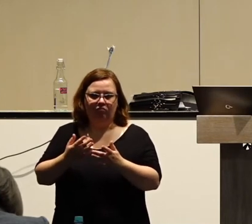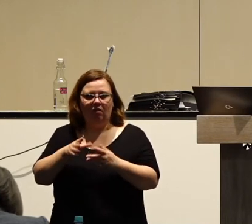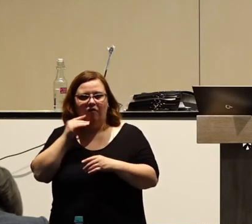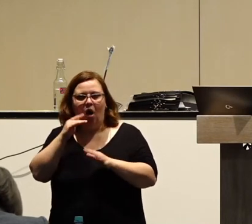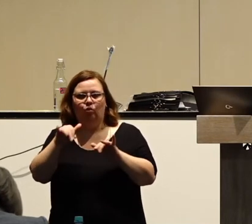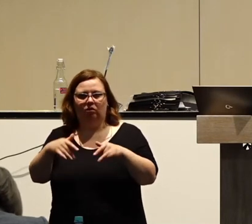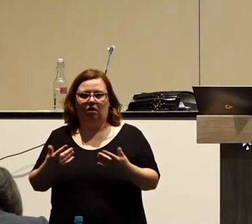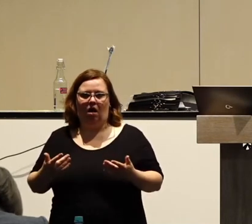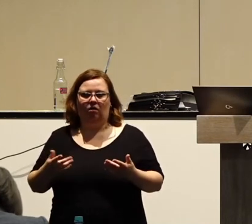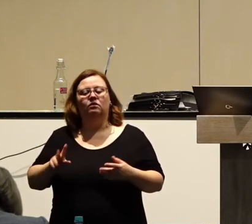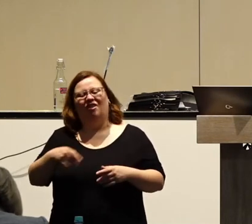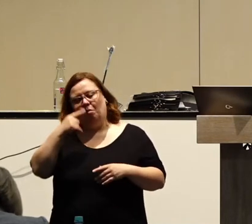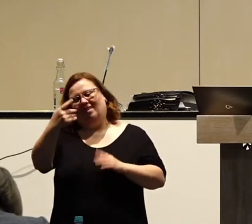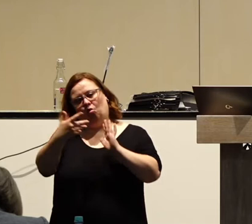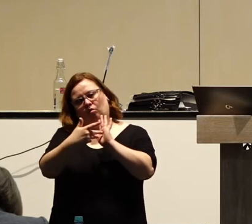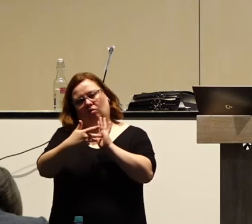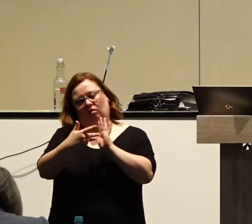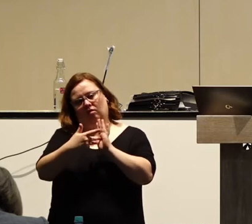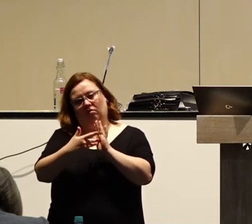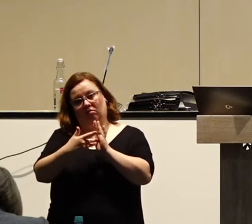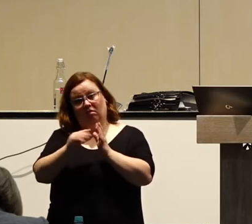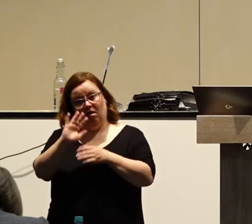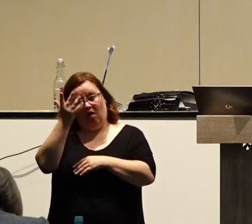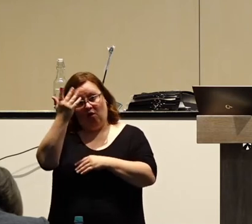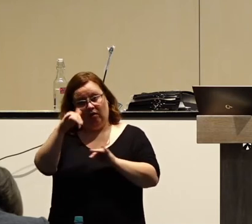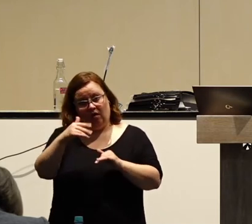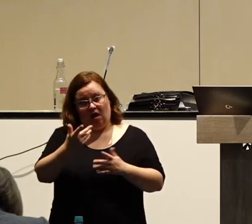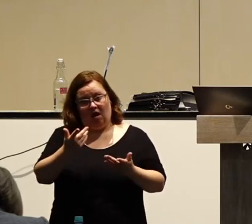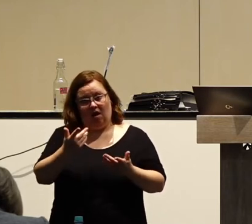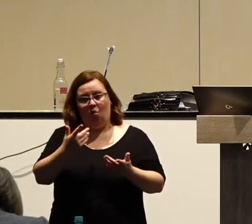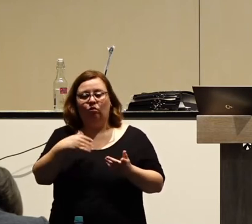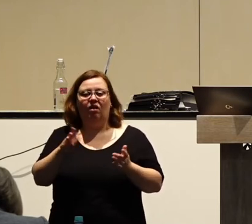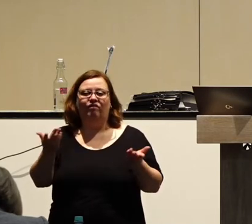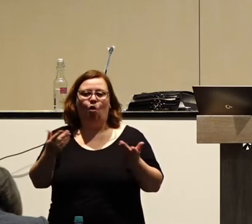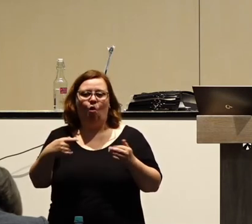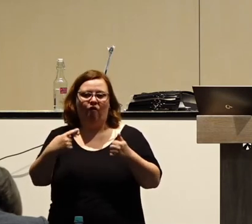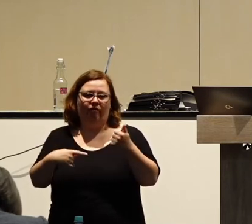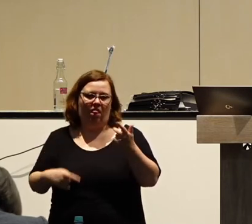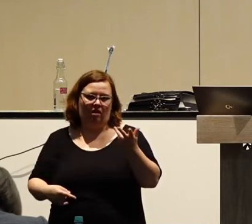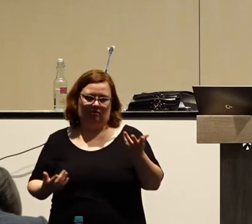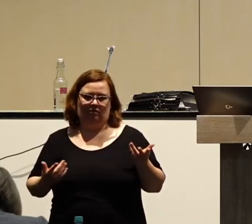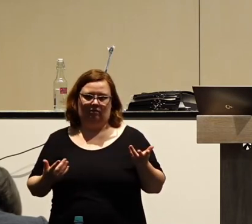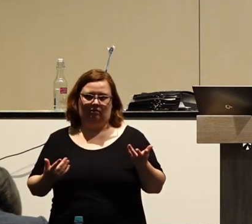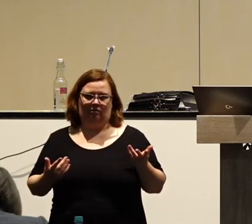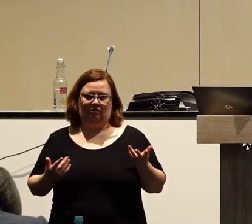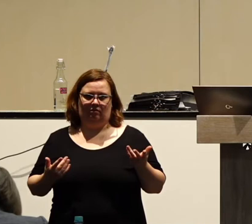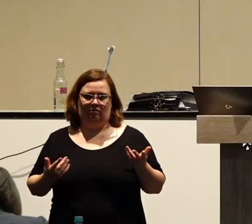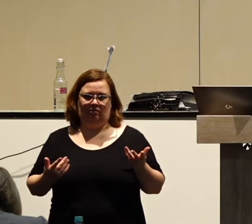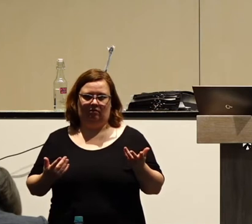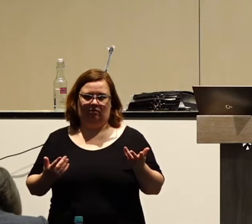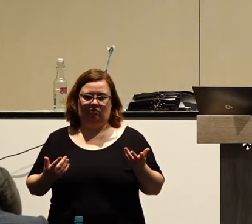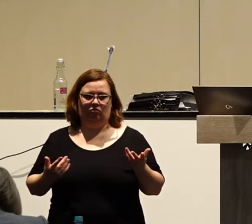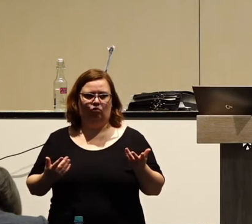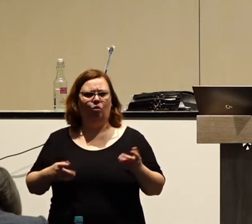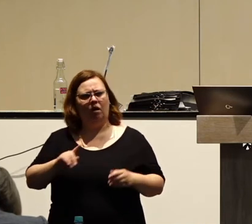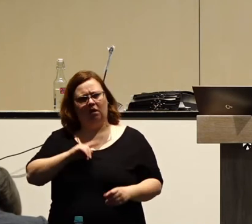Erfahrung gesammelt hat, genau zu gucken, hat es denn wirklich das gebracht, was wir uns gewünscht haben.